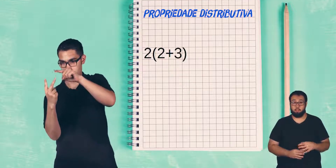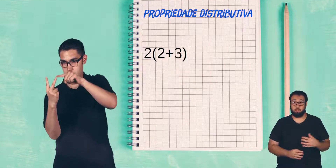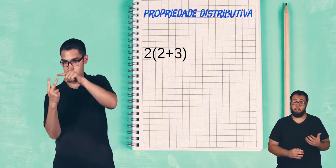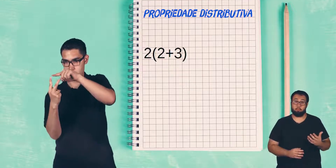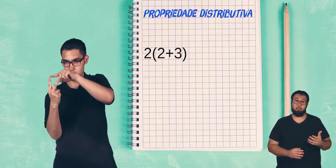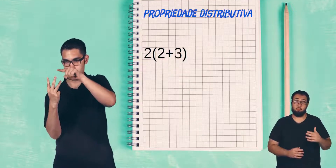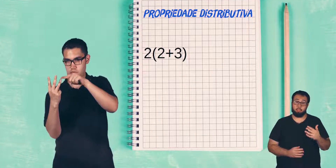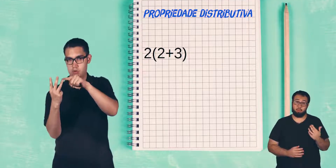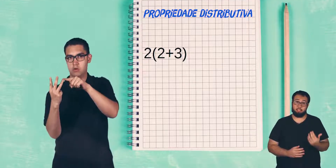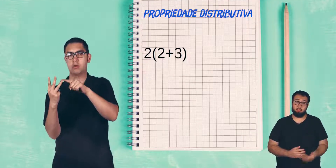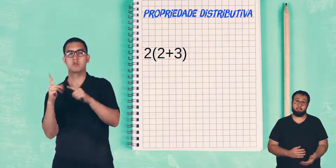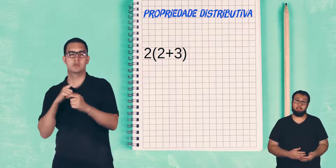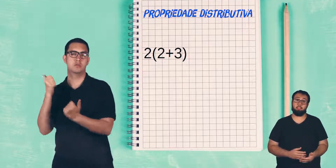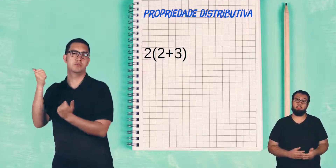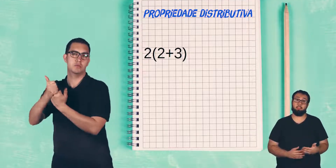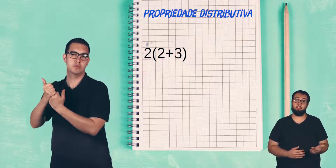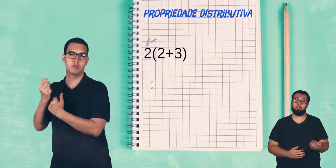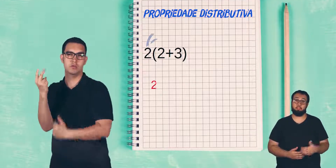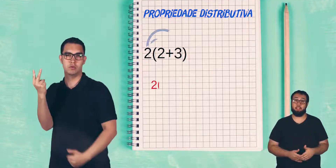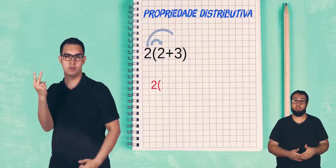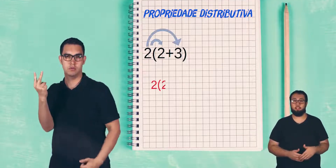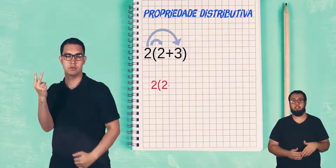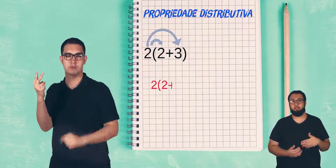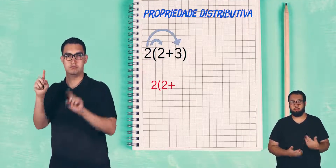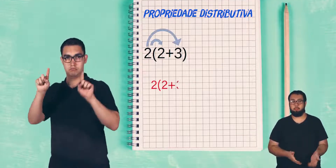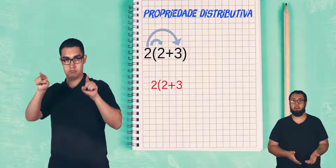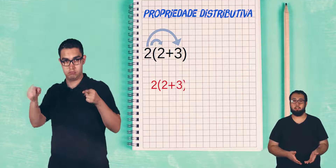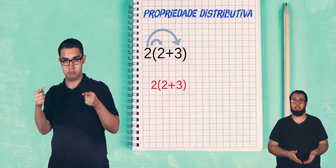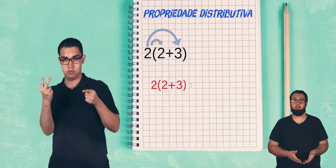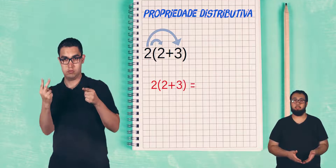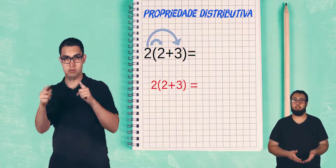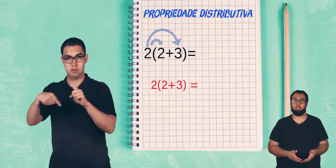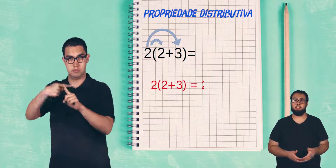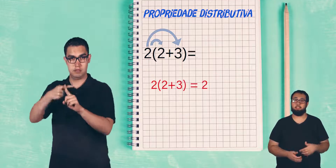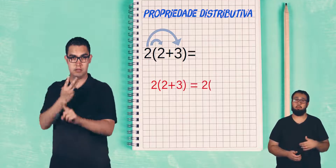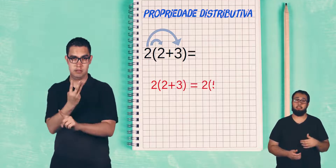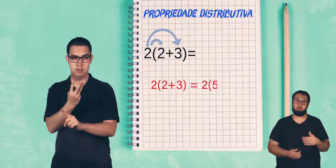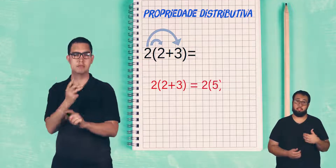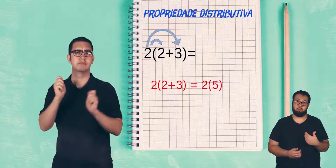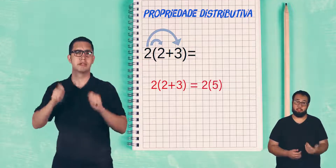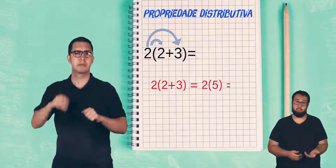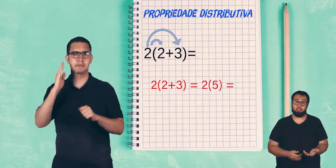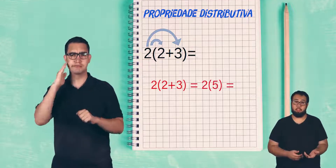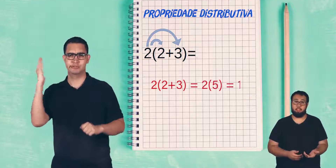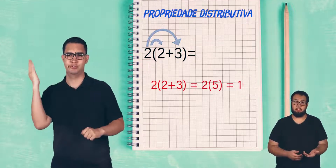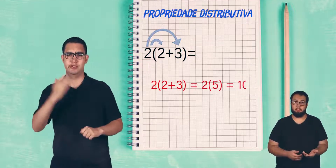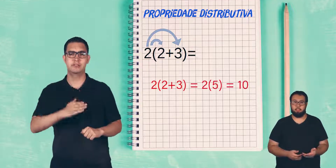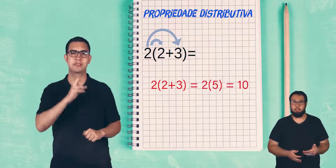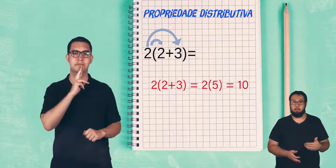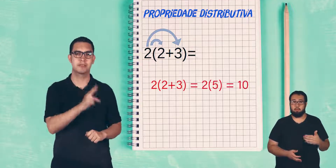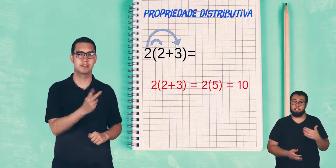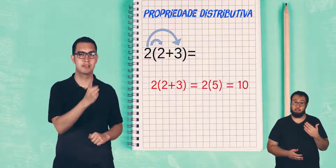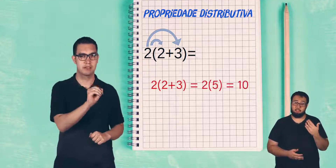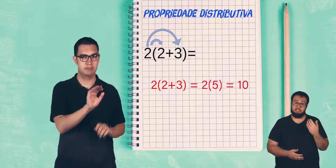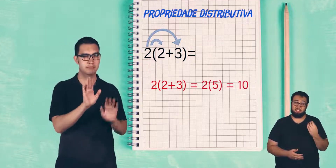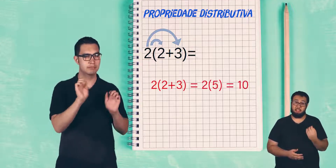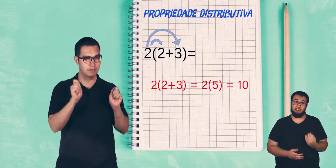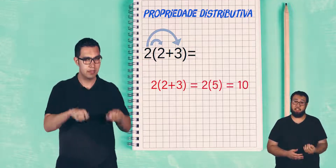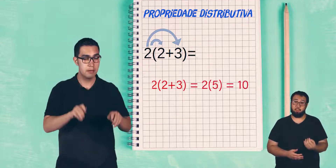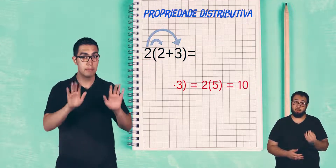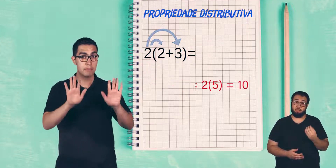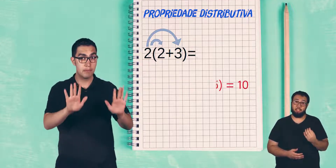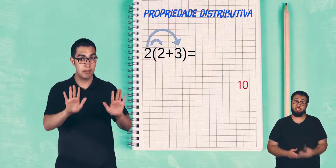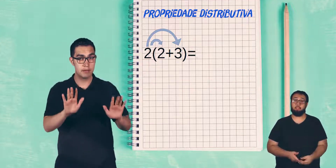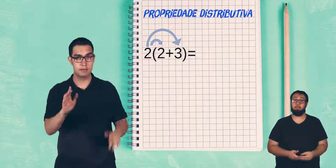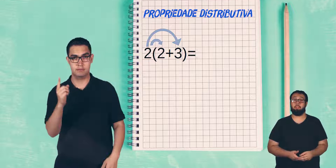3. Claro, poderíamos simplesmente somar 2 com 3 e multiplicar o resultado por 2, e saberíamos que a expressão resulta em 10. Mas queremos